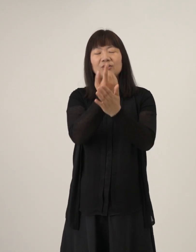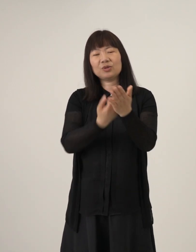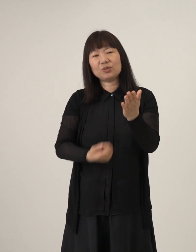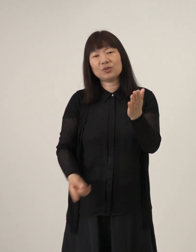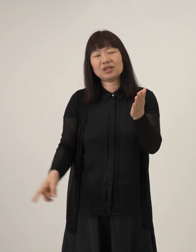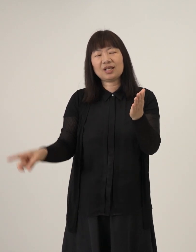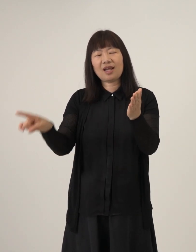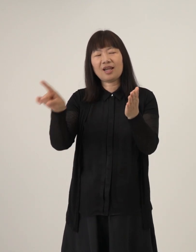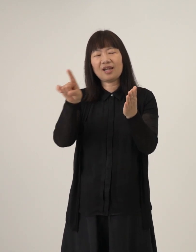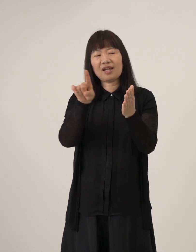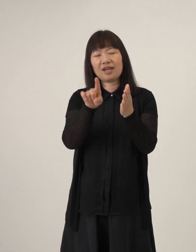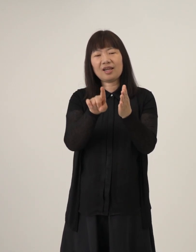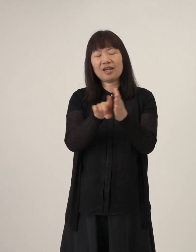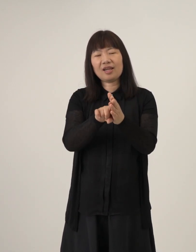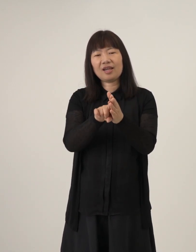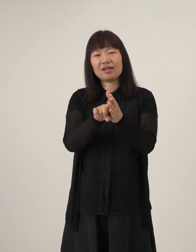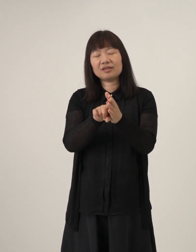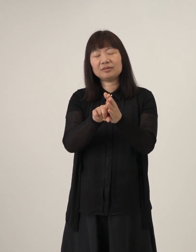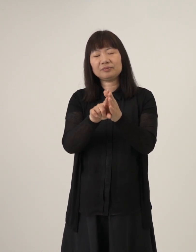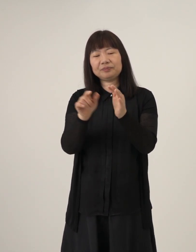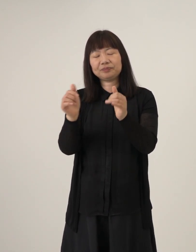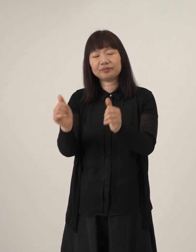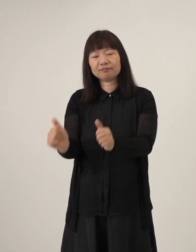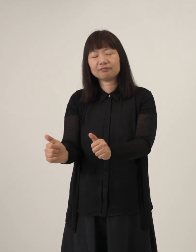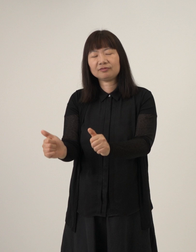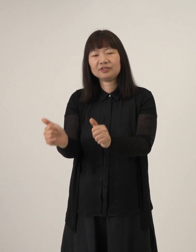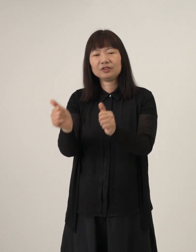나를 위해